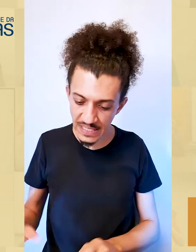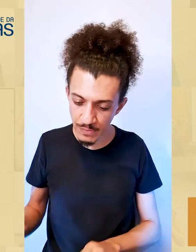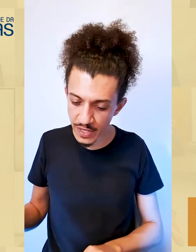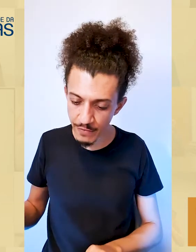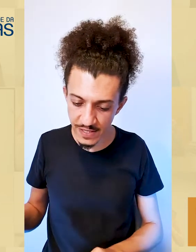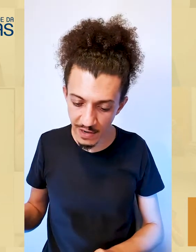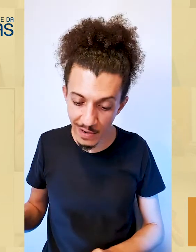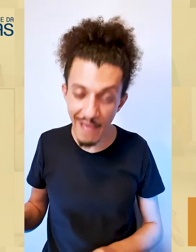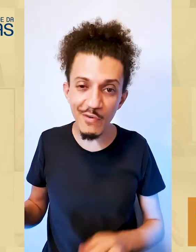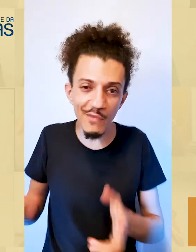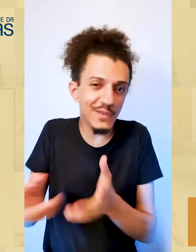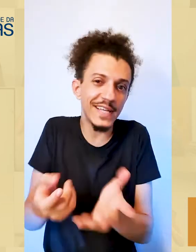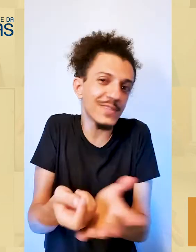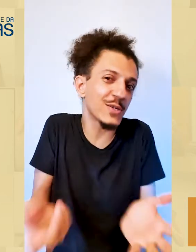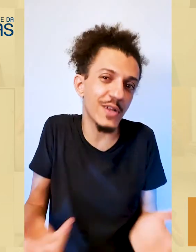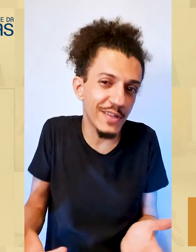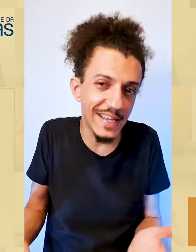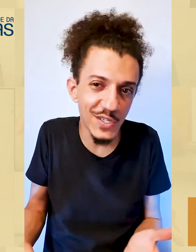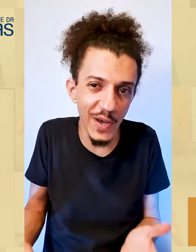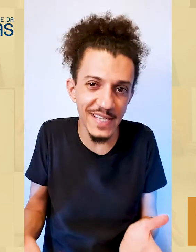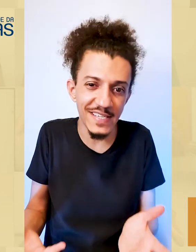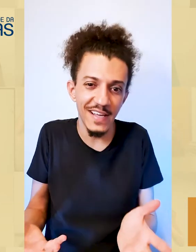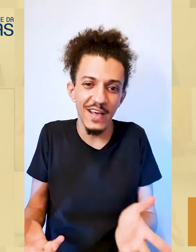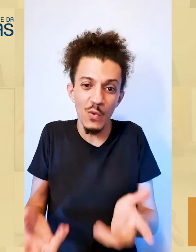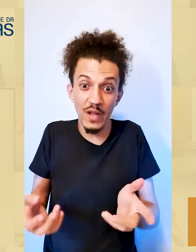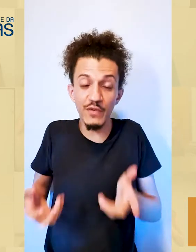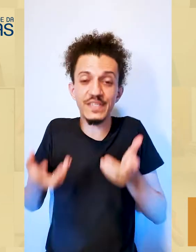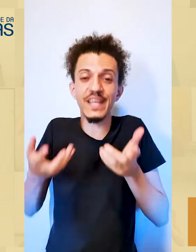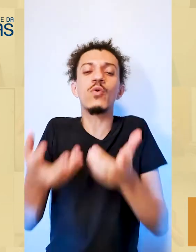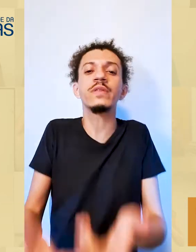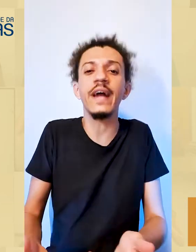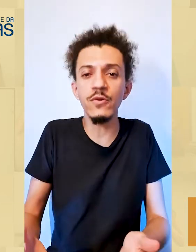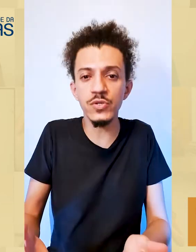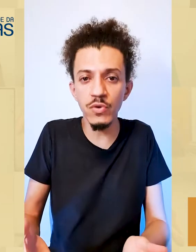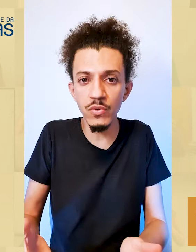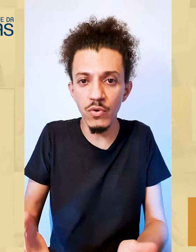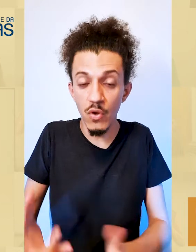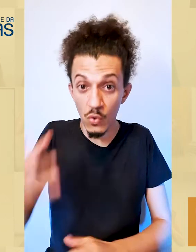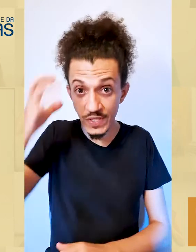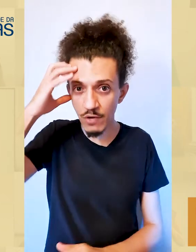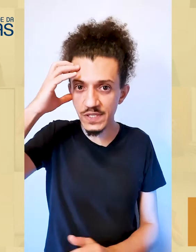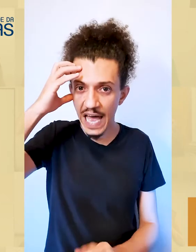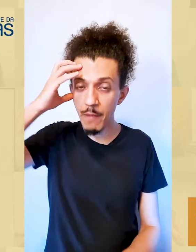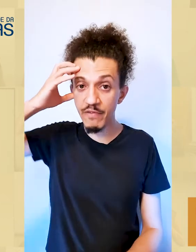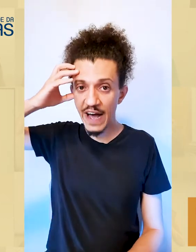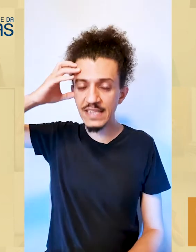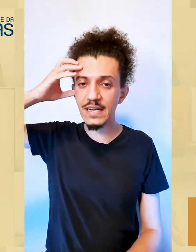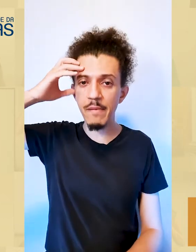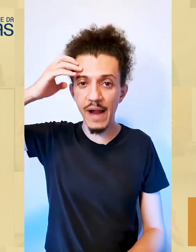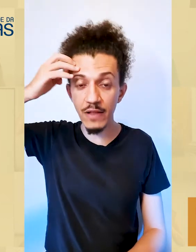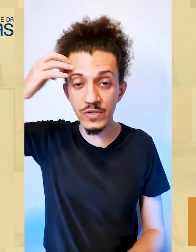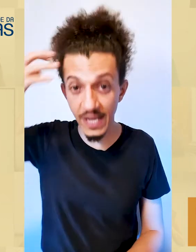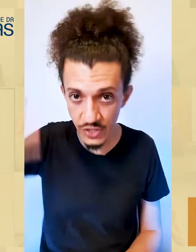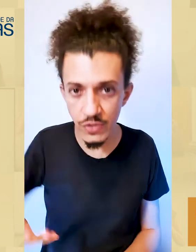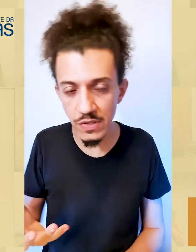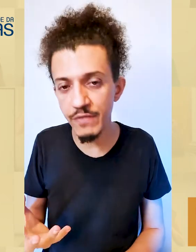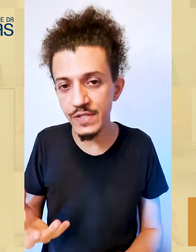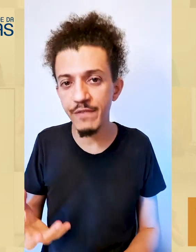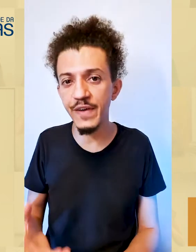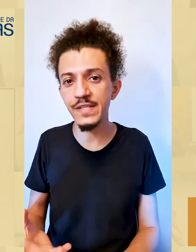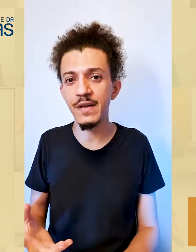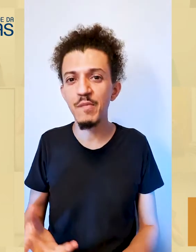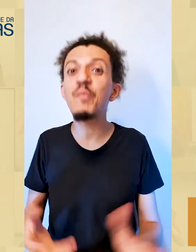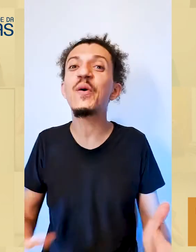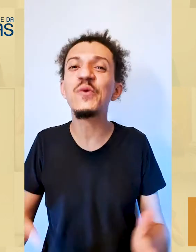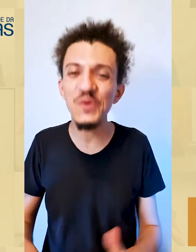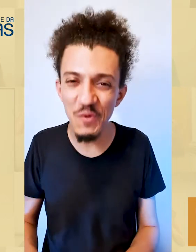Mesmo que você não leve com você as suas anotações, quando você encontrar no surdo o seu cérebro vai se lembrar dos registros que você